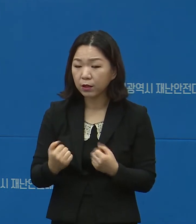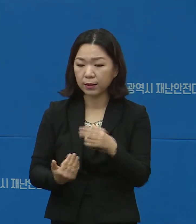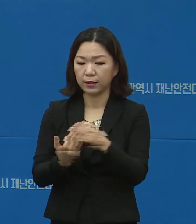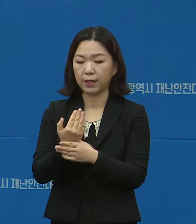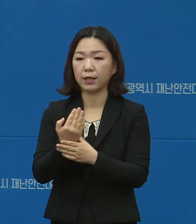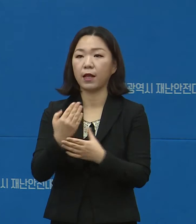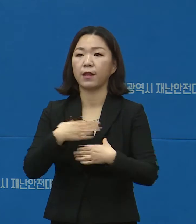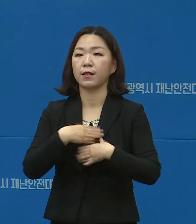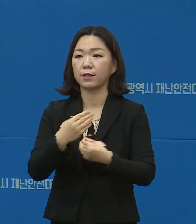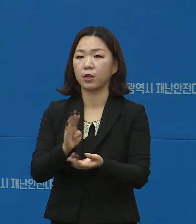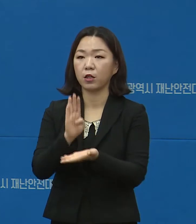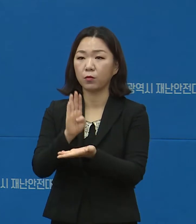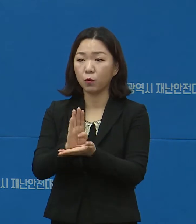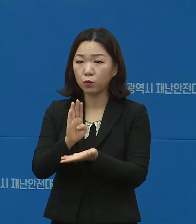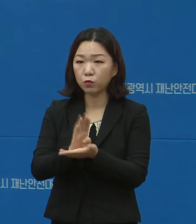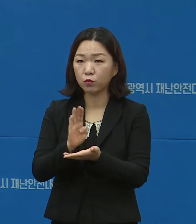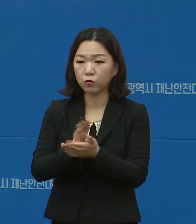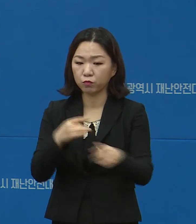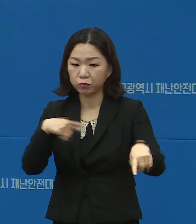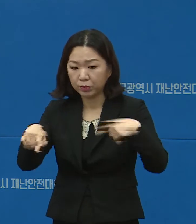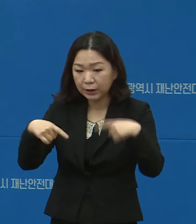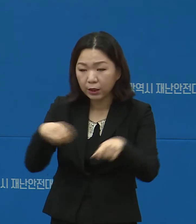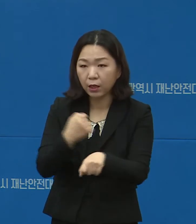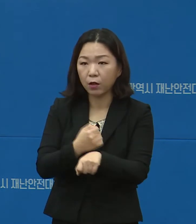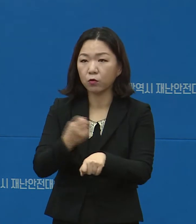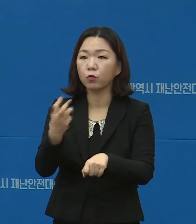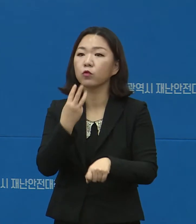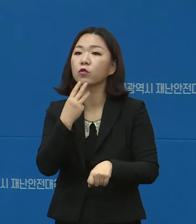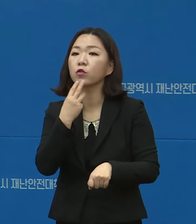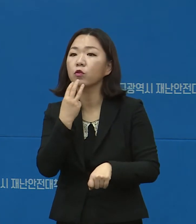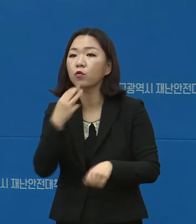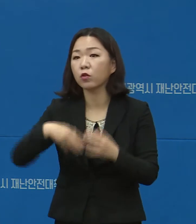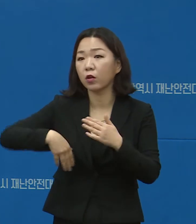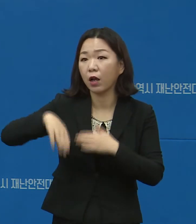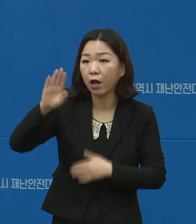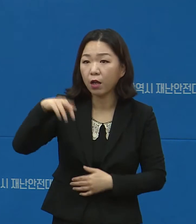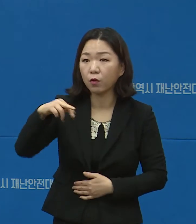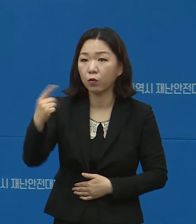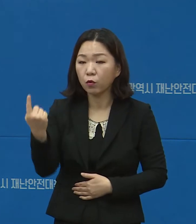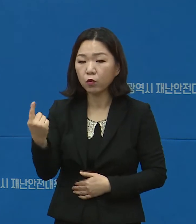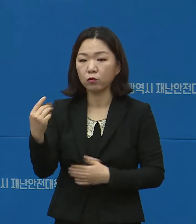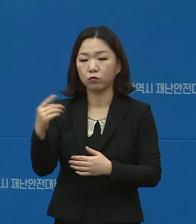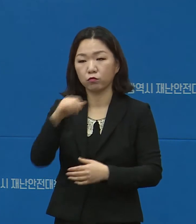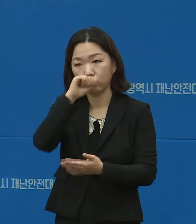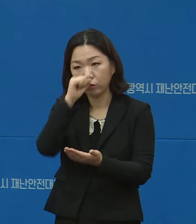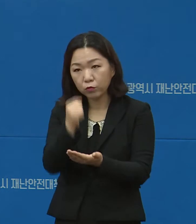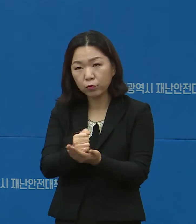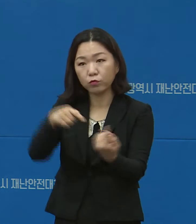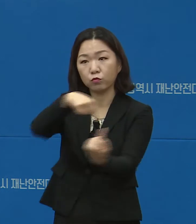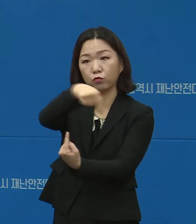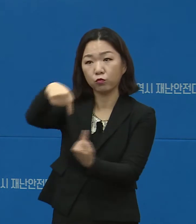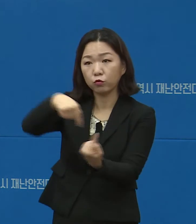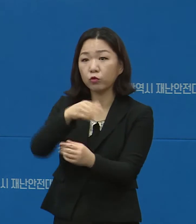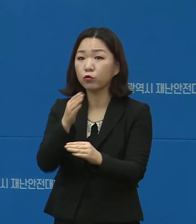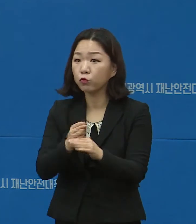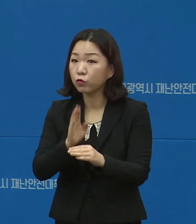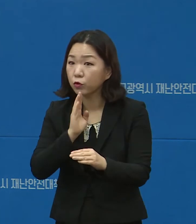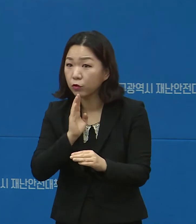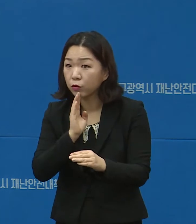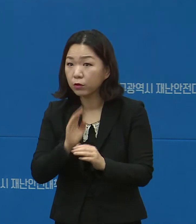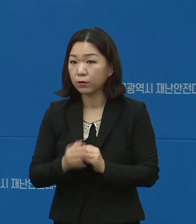재난안전대책본부를 진두지휘하셨고 또 상경하셔서도 정상적으로 국정운영을 하고 계시지